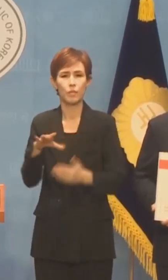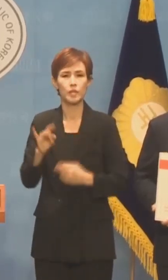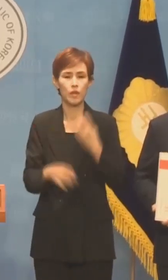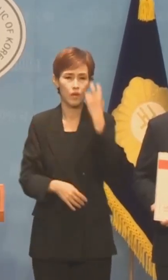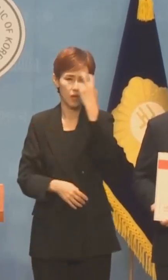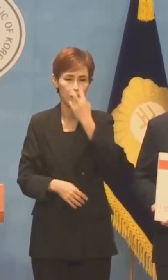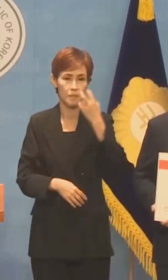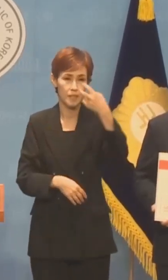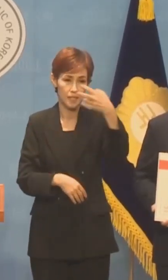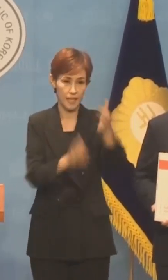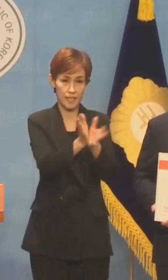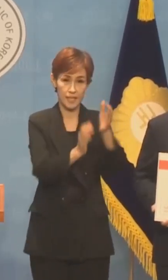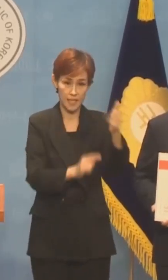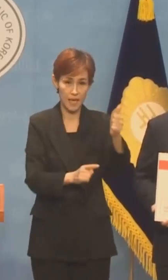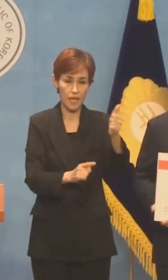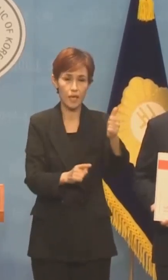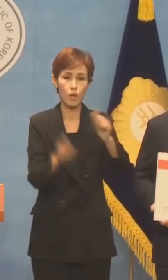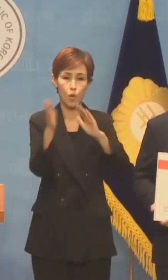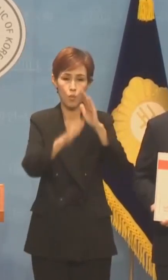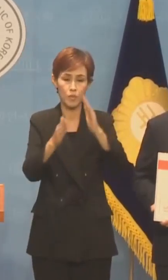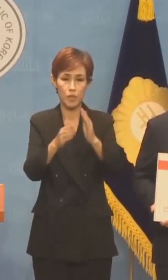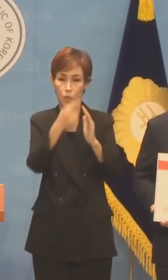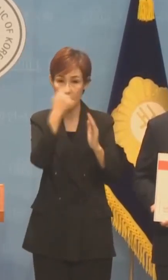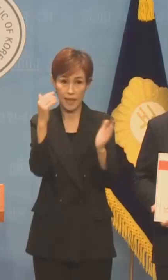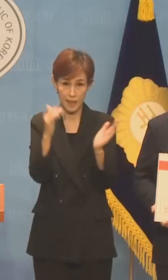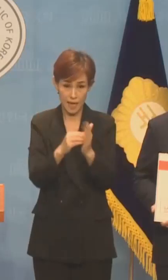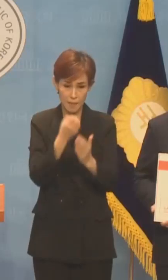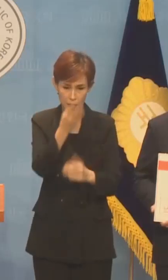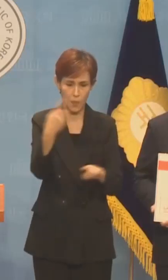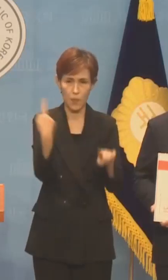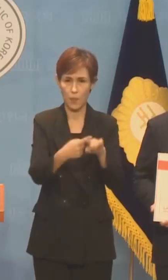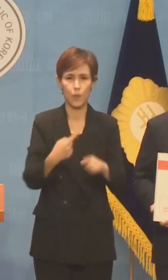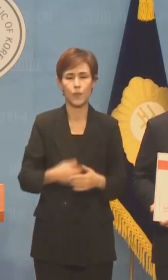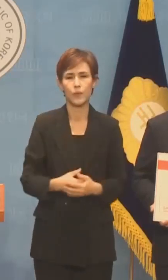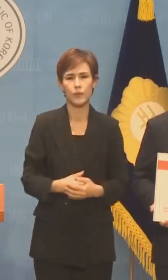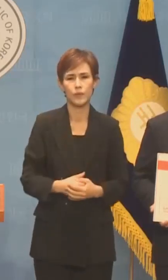경비단장의 회신 공문을 확인했음을 자백하는 것입니다.